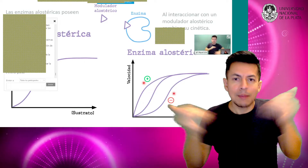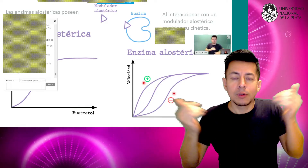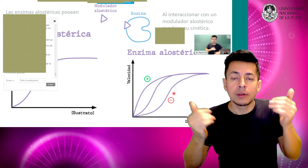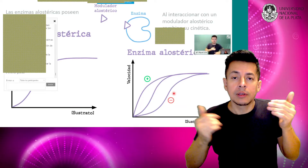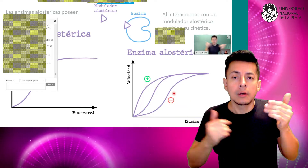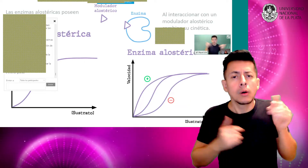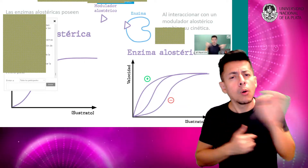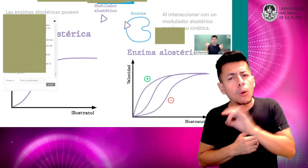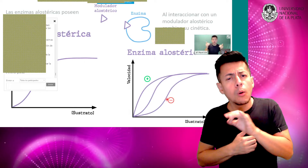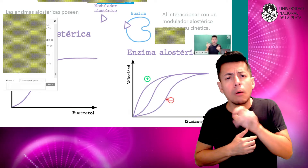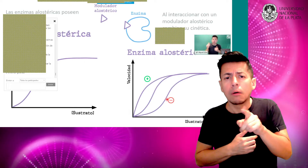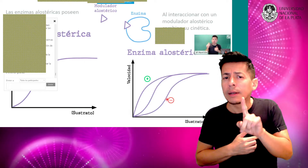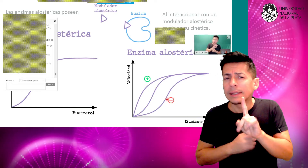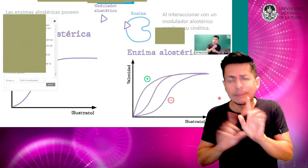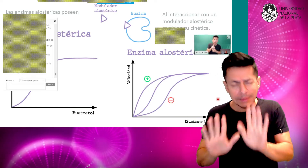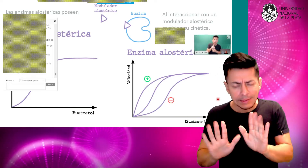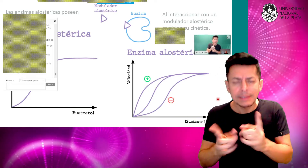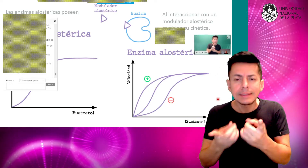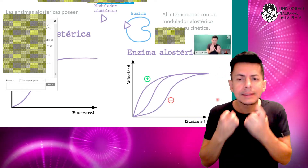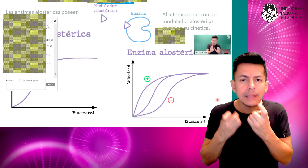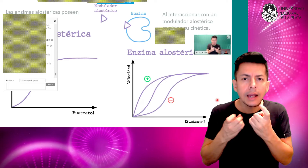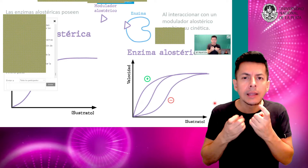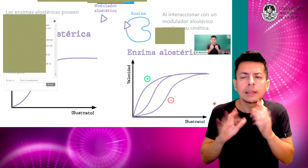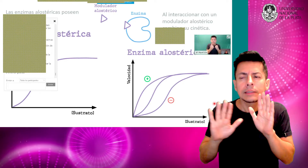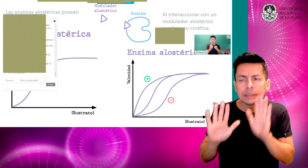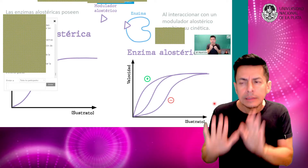inhibirla, seguramente haya algún inhibidor.